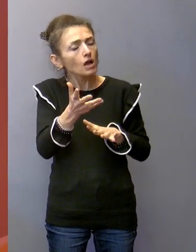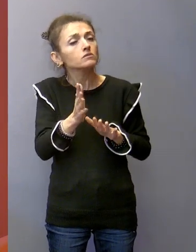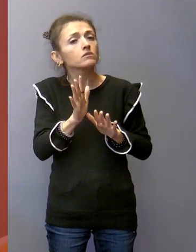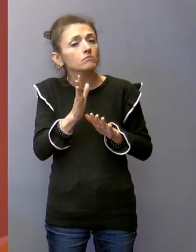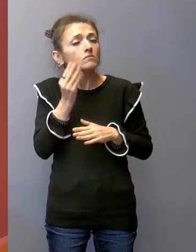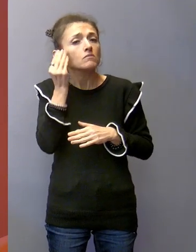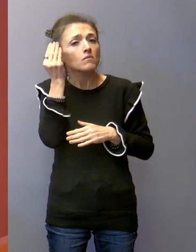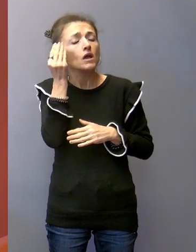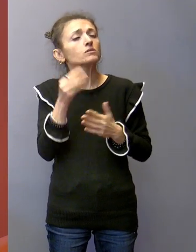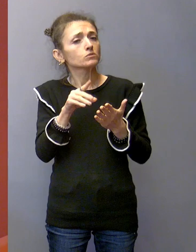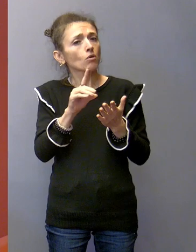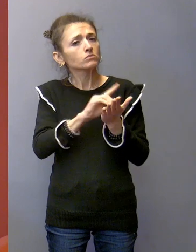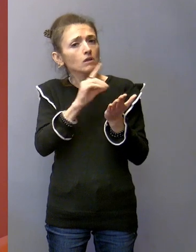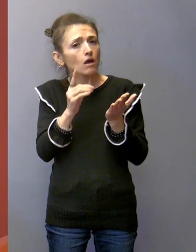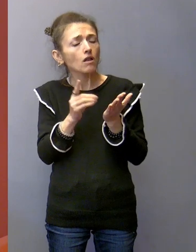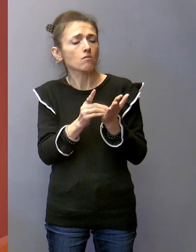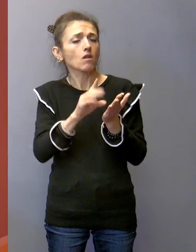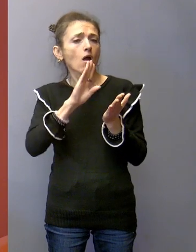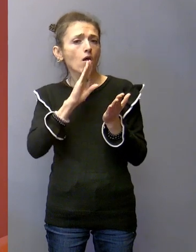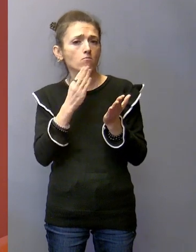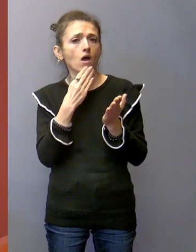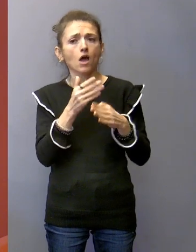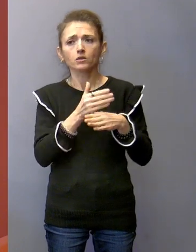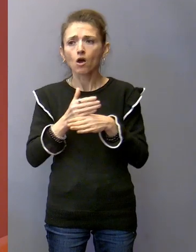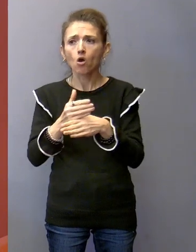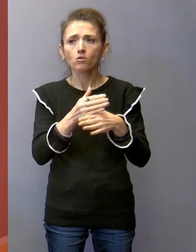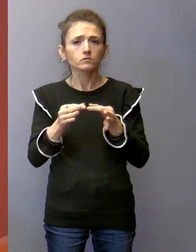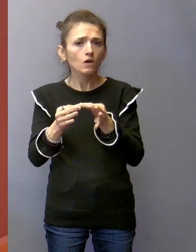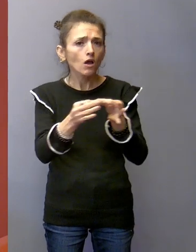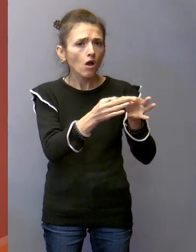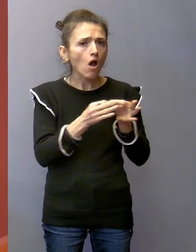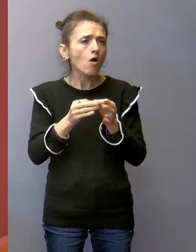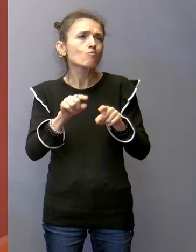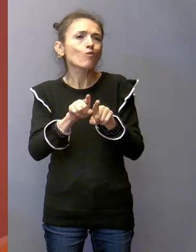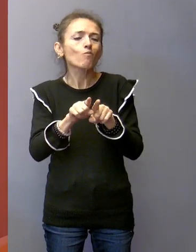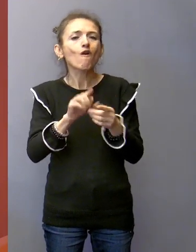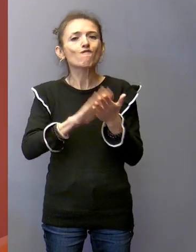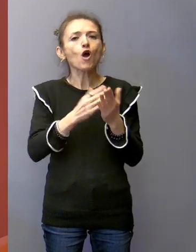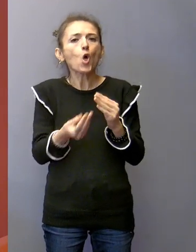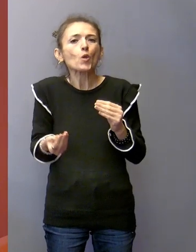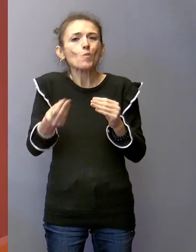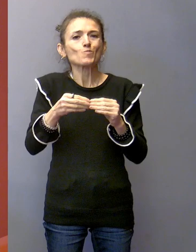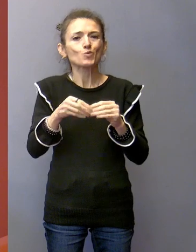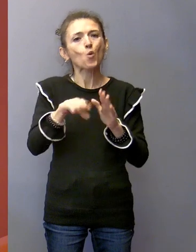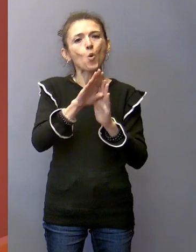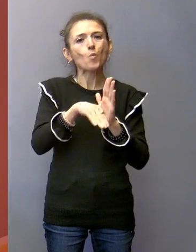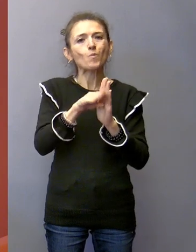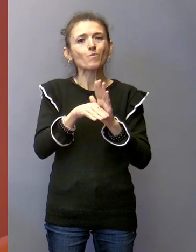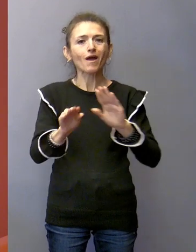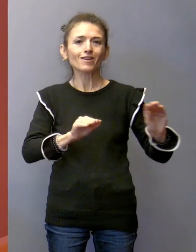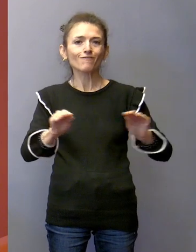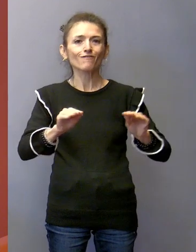meriti condivisione perché porta un valore aggiunto nella pianificazione urbanistica della nostra